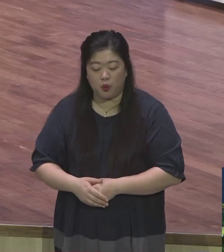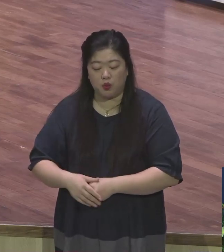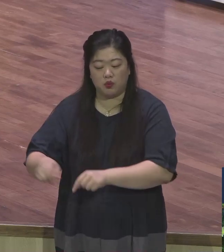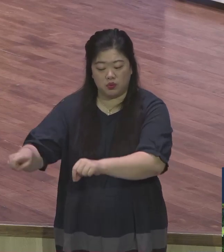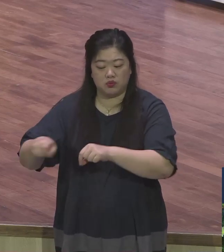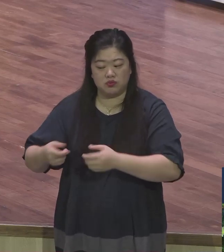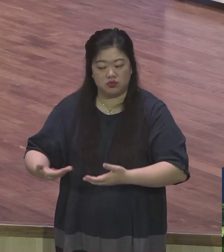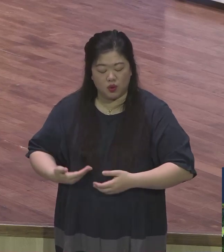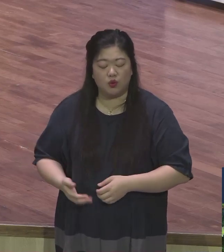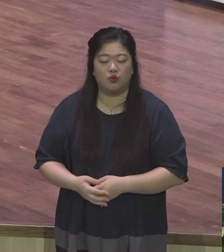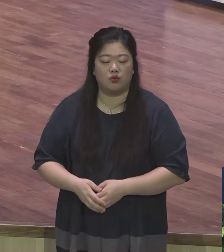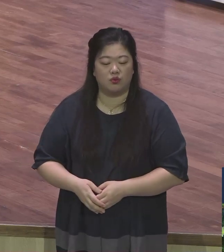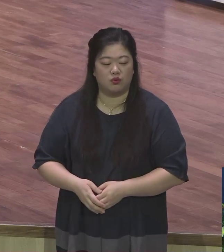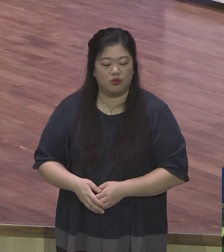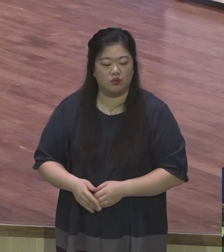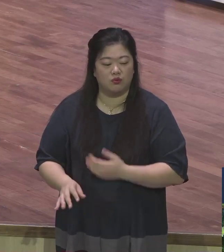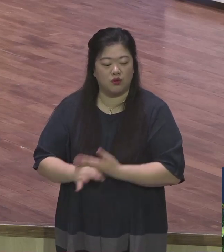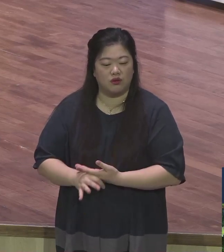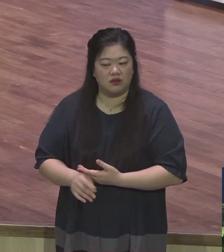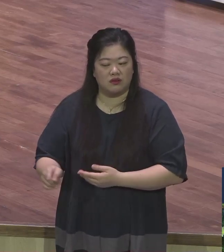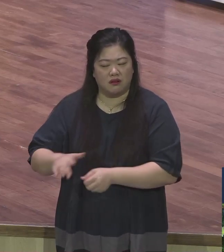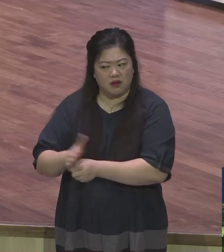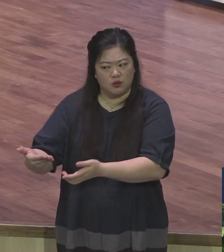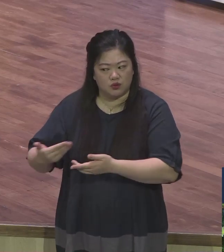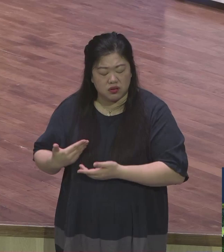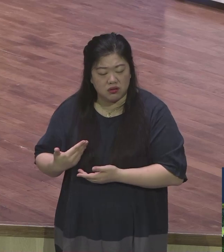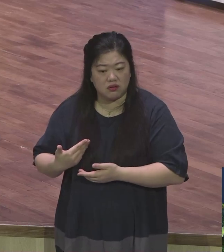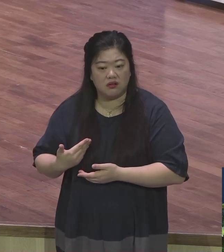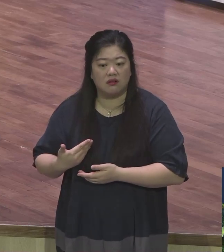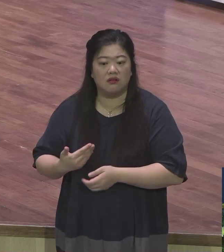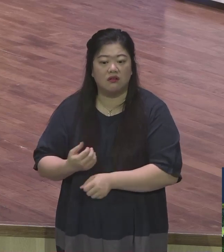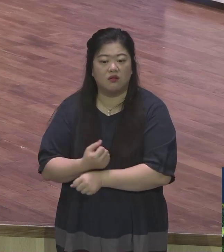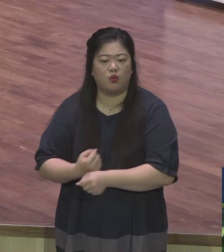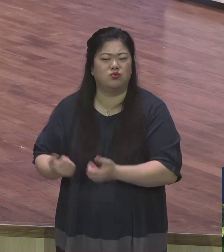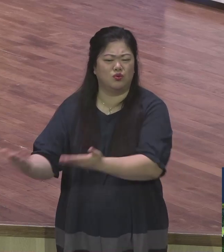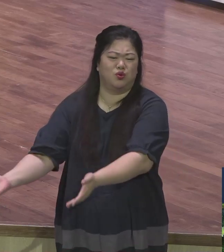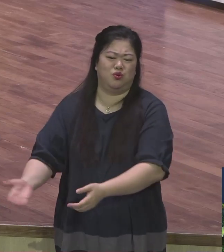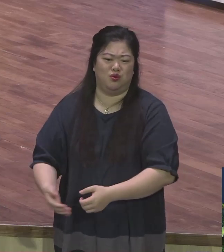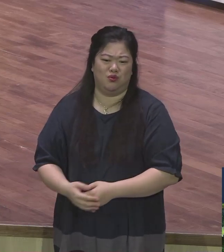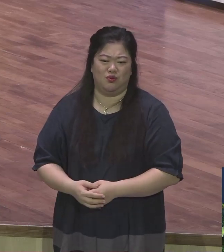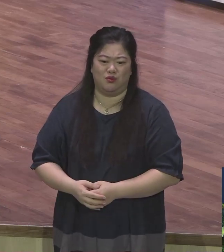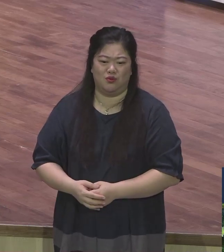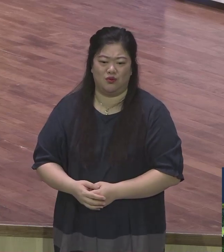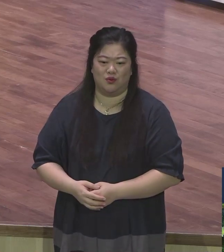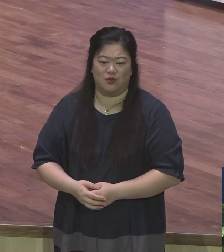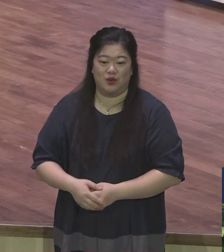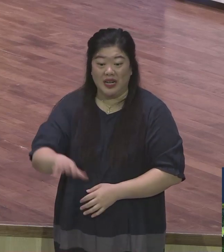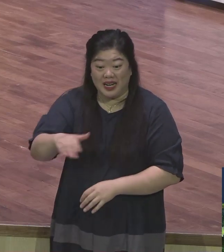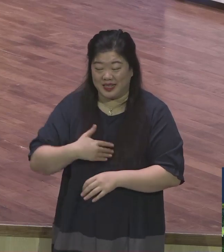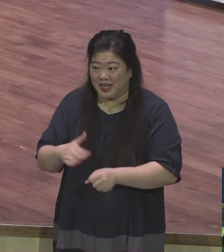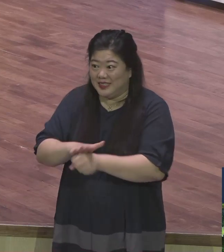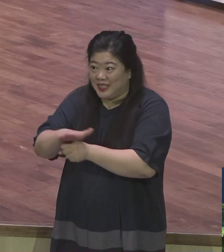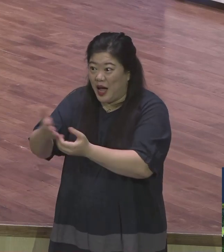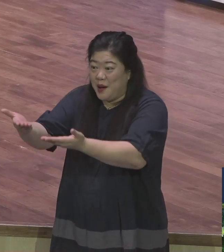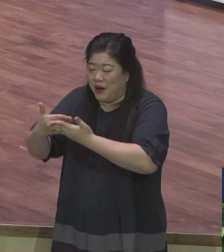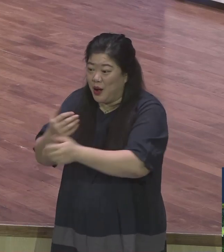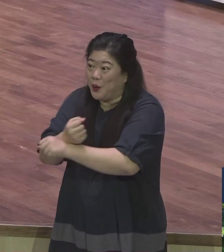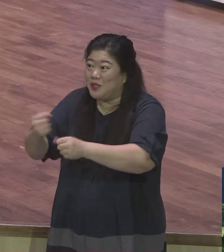누구를 용서 안 할 수가 없어요. 누구를 정지합니까? 사람이 양심이 있어야지.